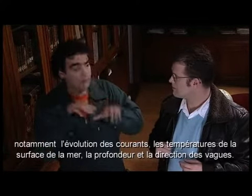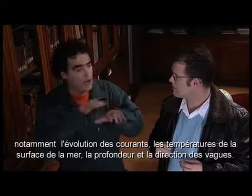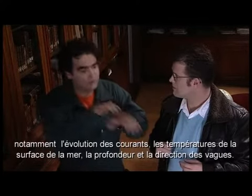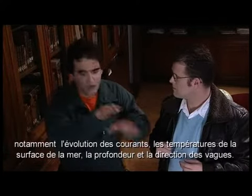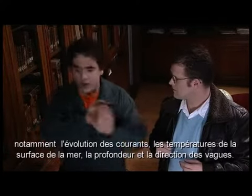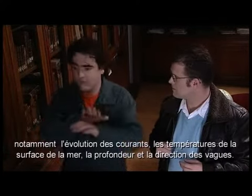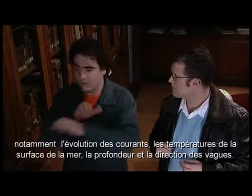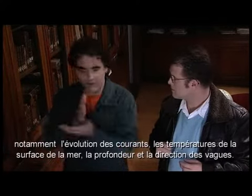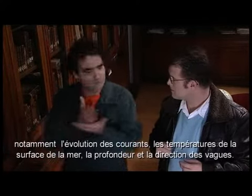direction des vagues.